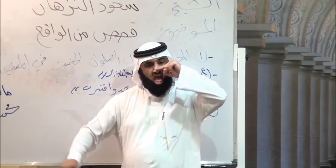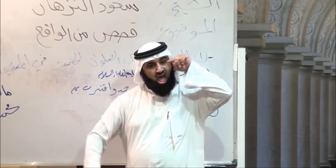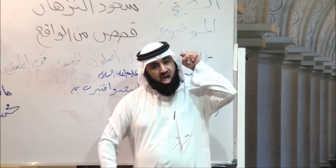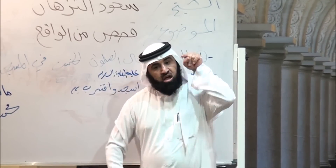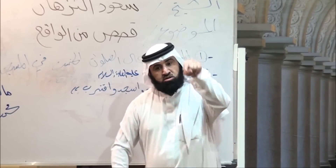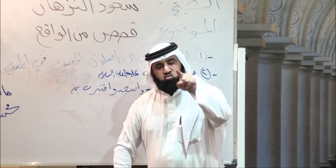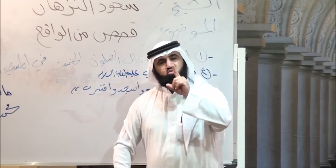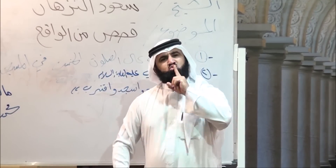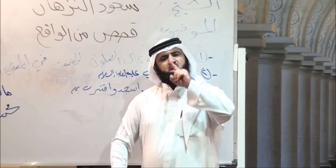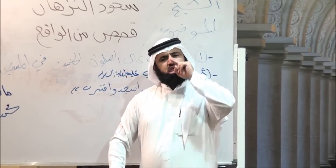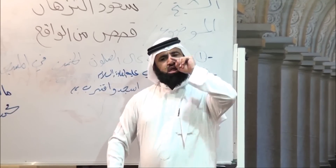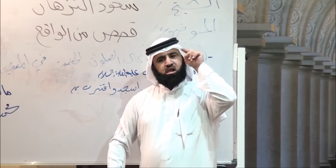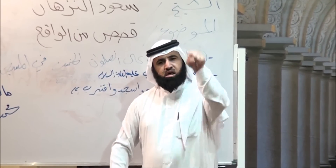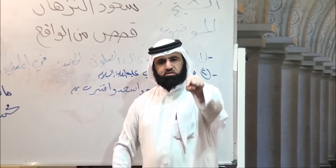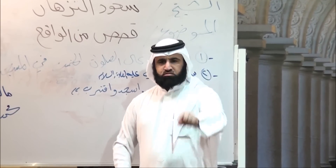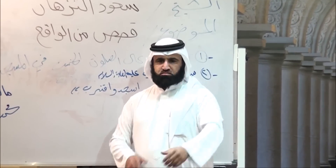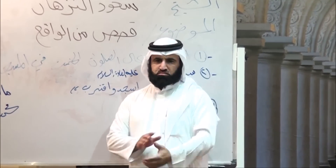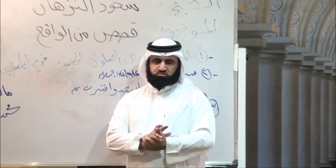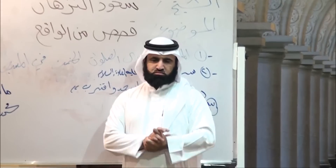قال يا مالك بن دينار